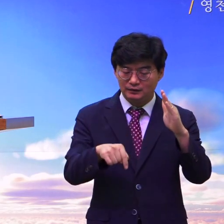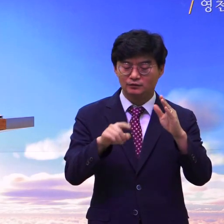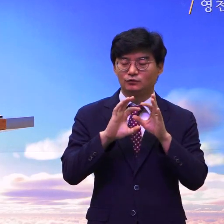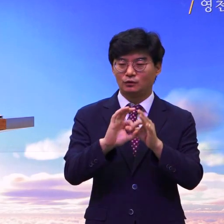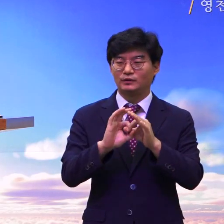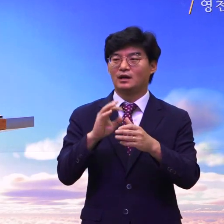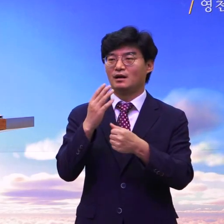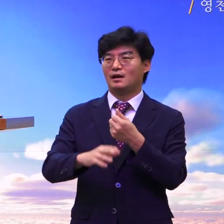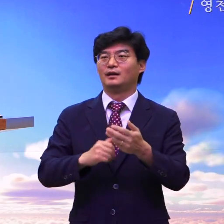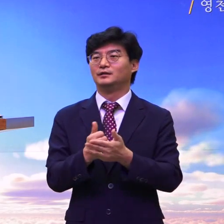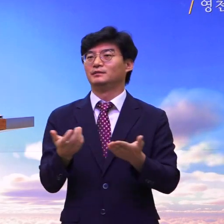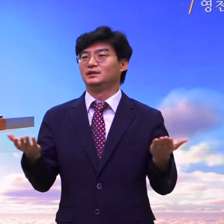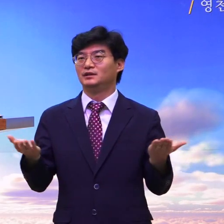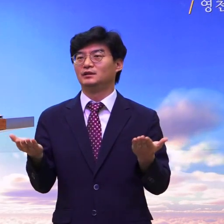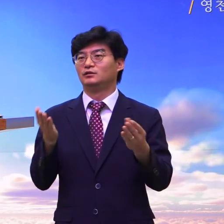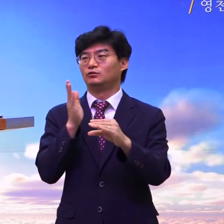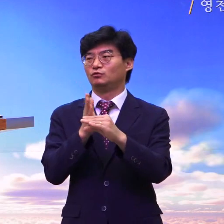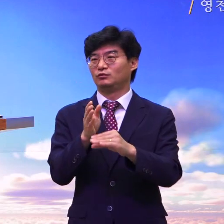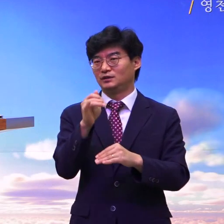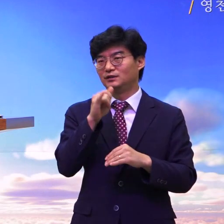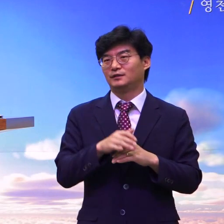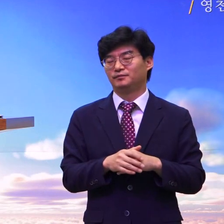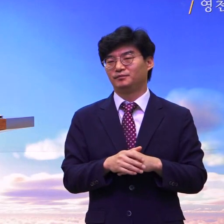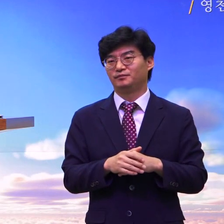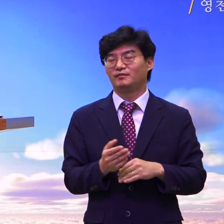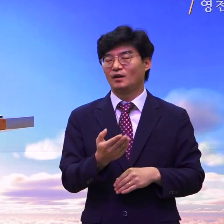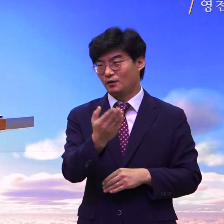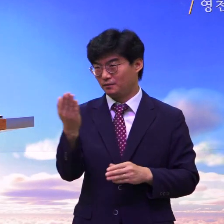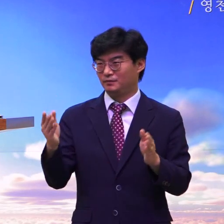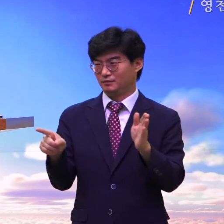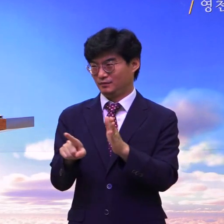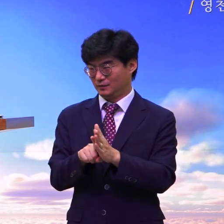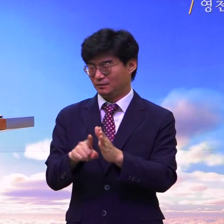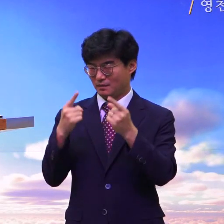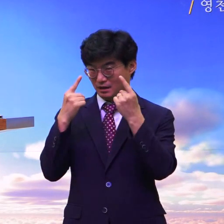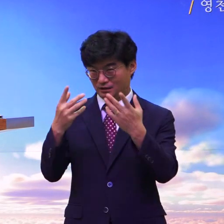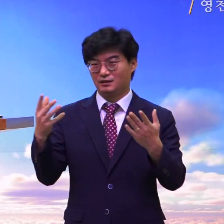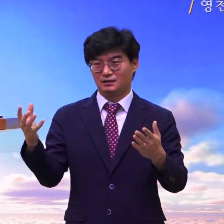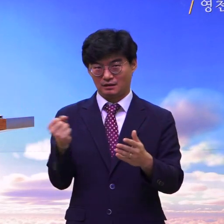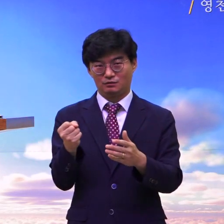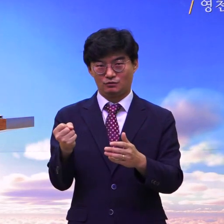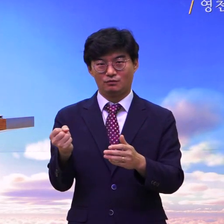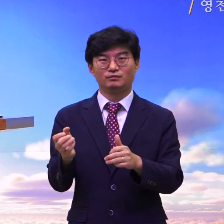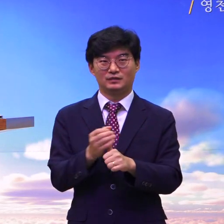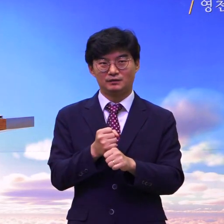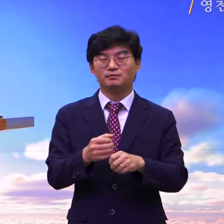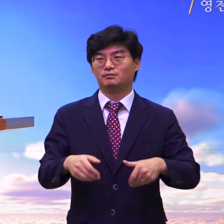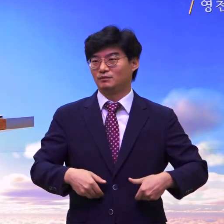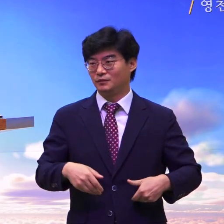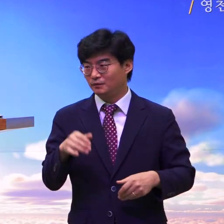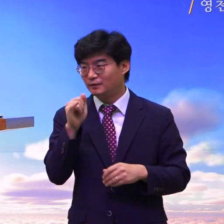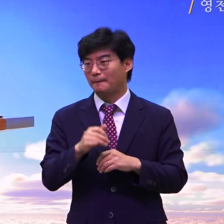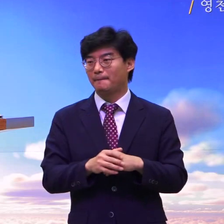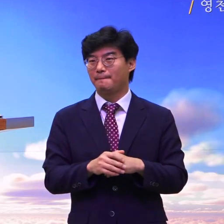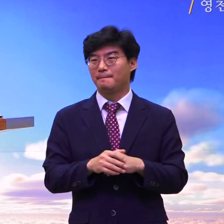저와 여러분 안에 이 믿음이 확고하여서 변실하여서 흔들리지 않기를 간절히 소망합니다. 그리고